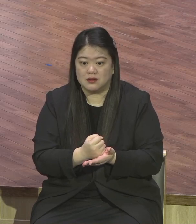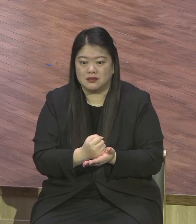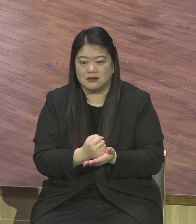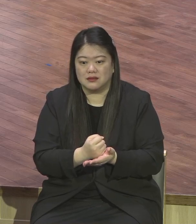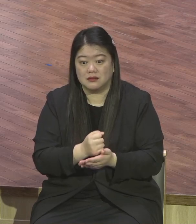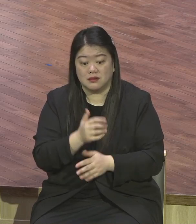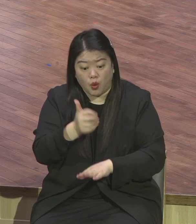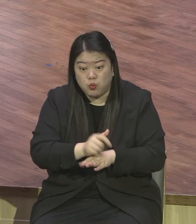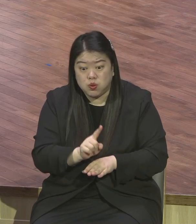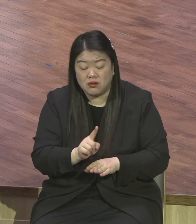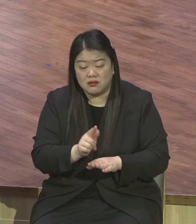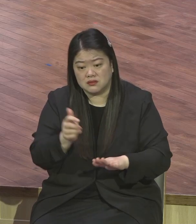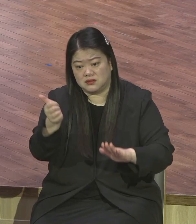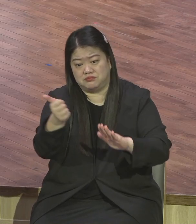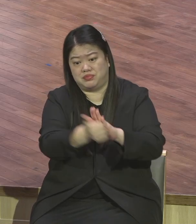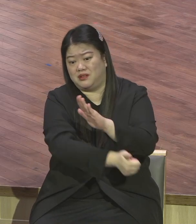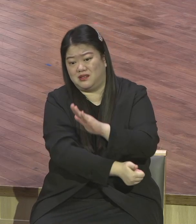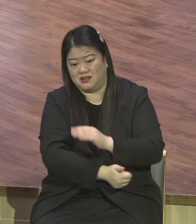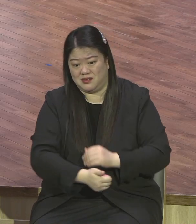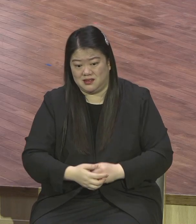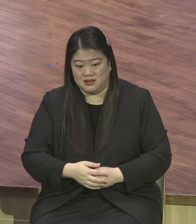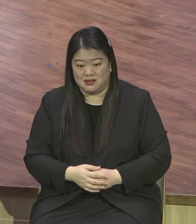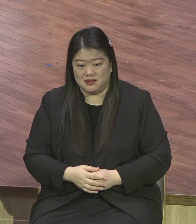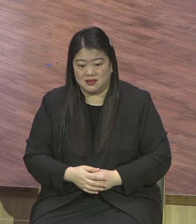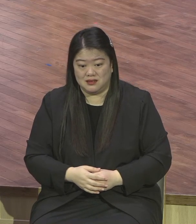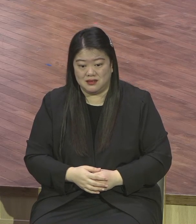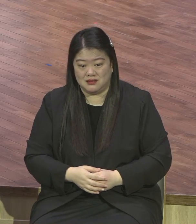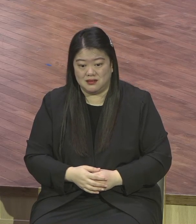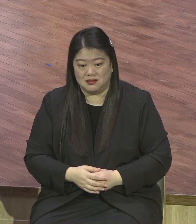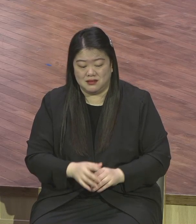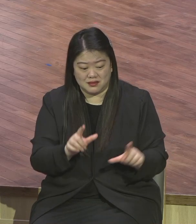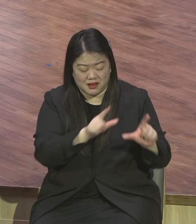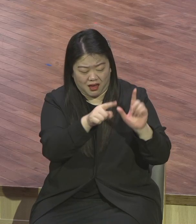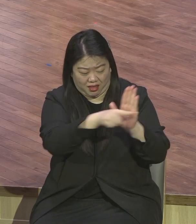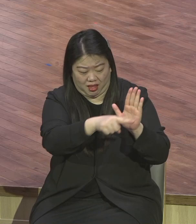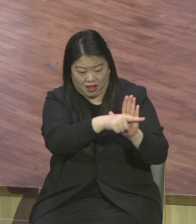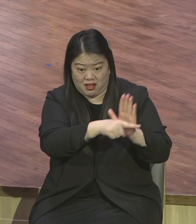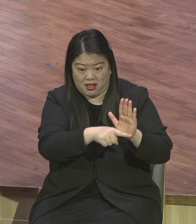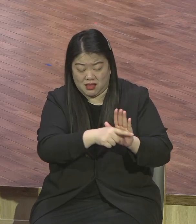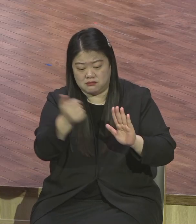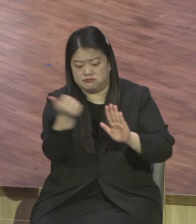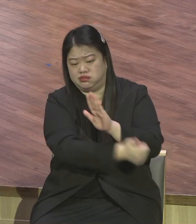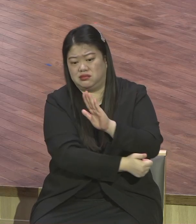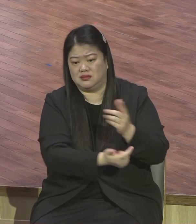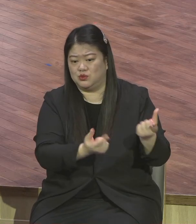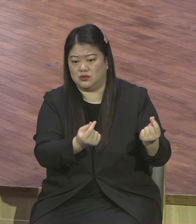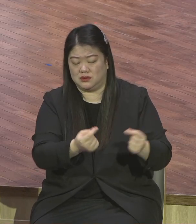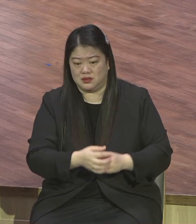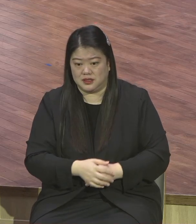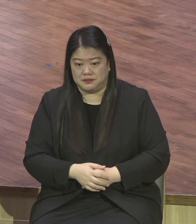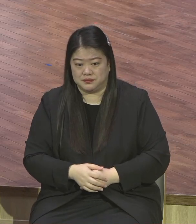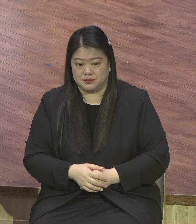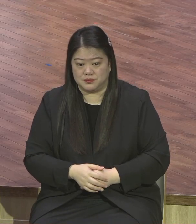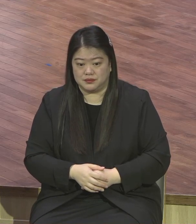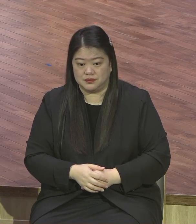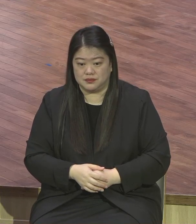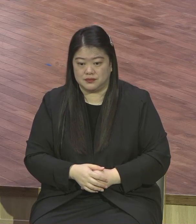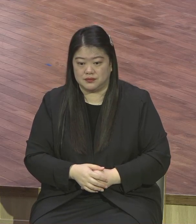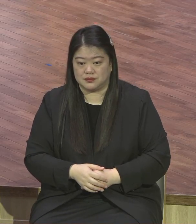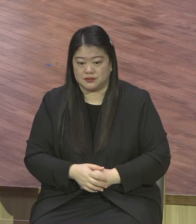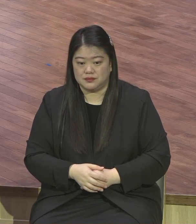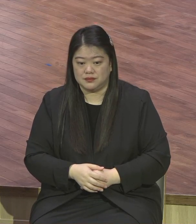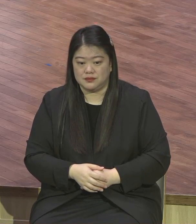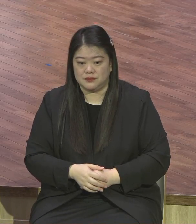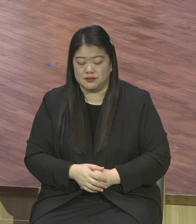이거는 실패하는 것은 구원의 행과 상관없는